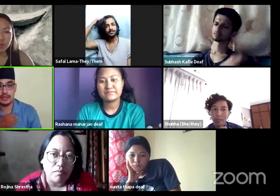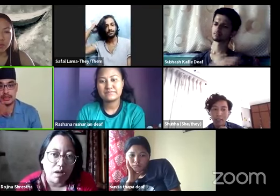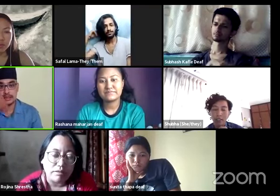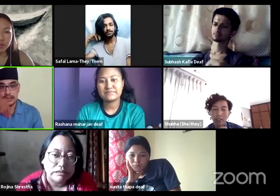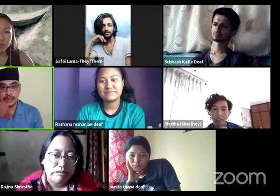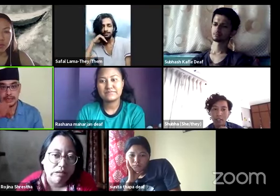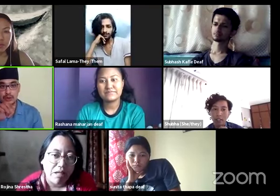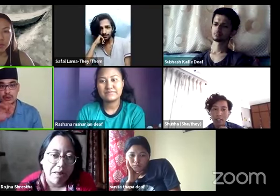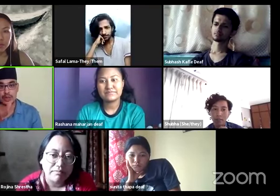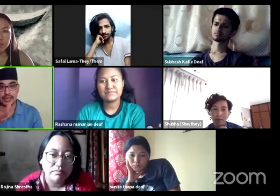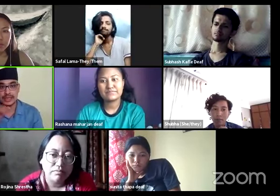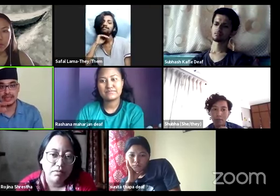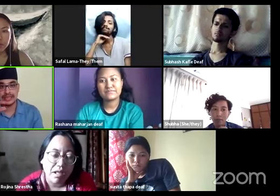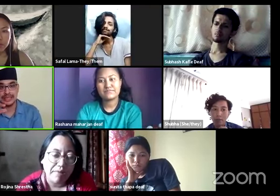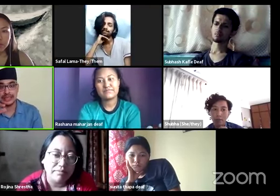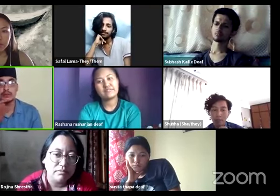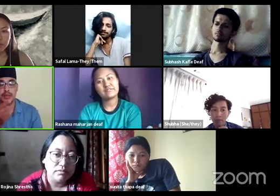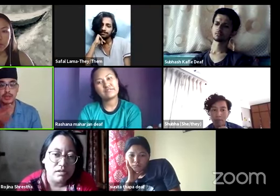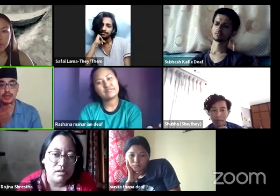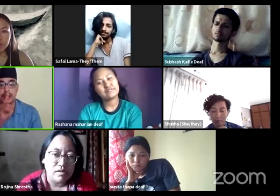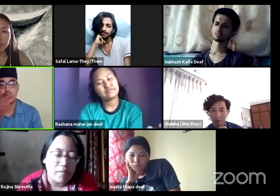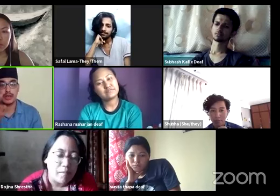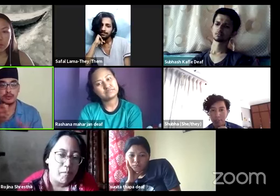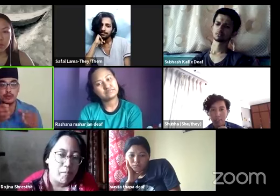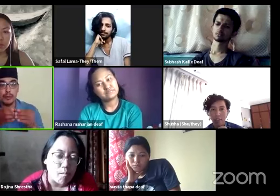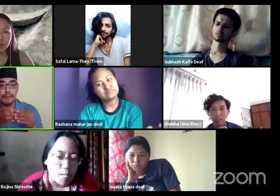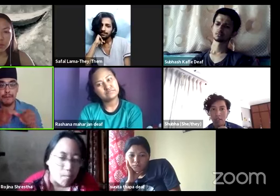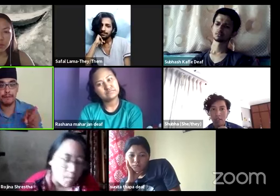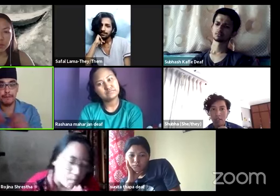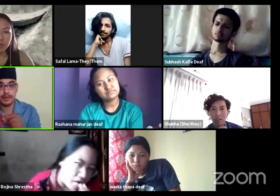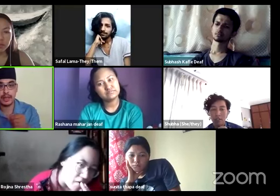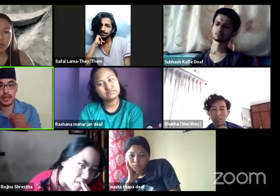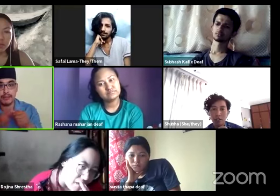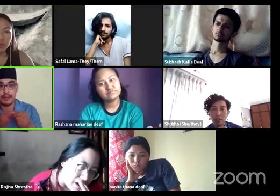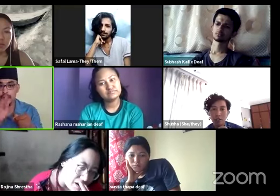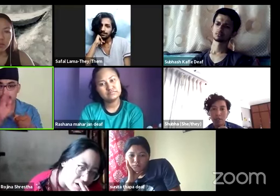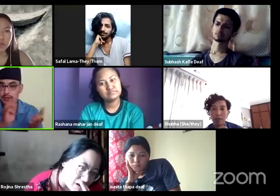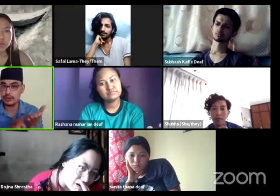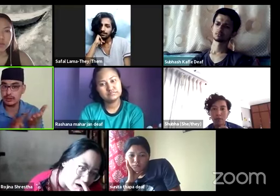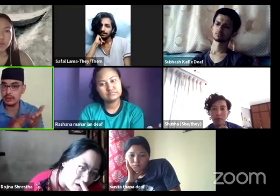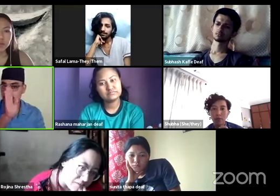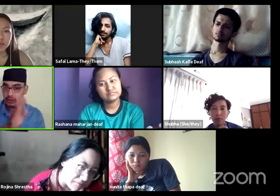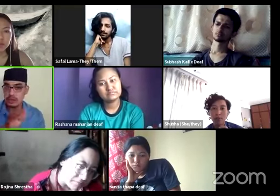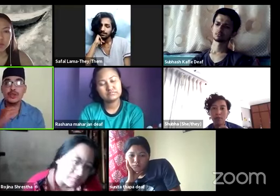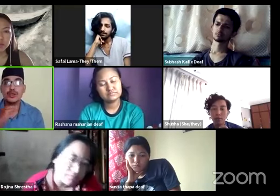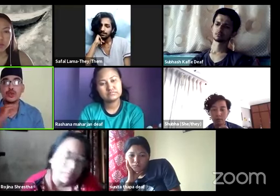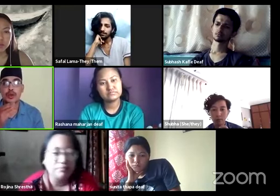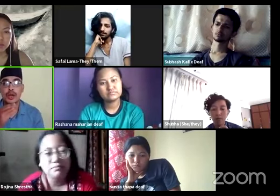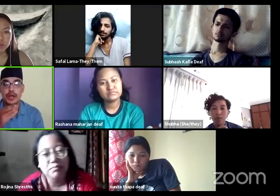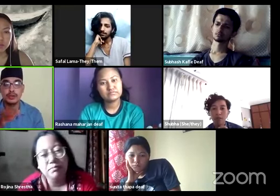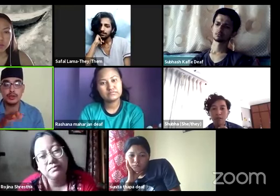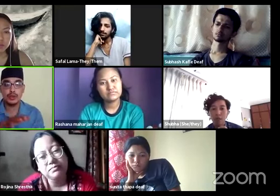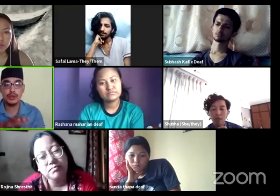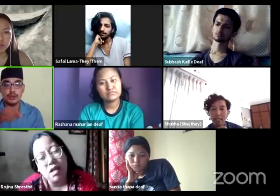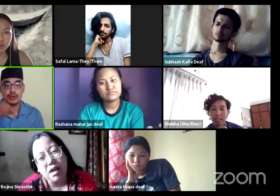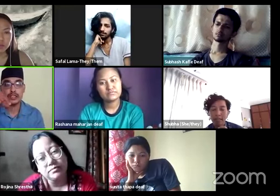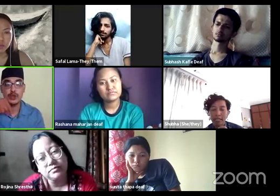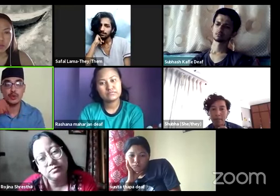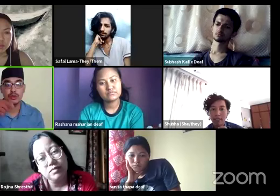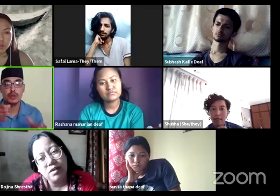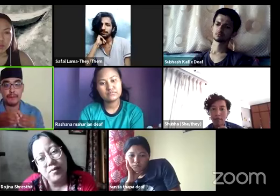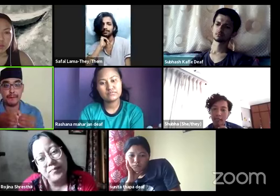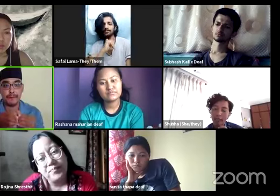QYG भनेर एउटा ग्रुपमा पनि आबद्ध हुनुहुन्छ. यङ पिपलहरूको क्वेयर ग्रुप हो र बडी